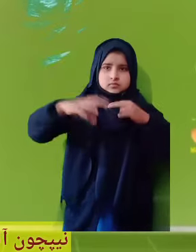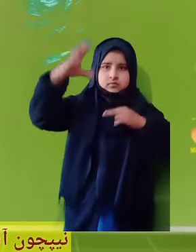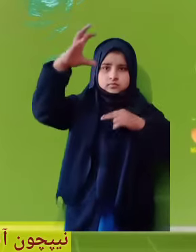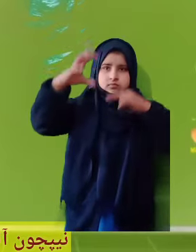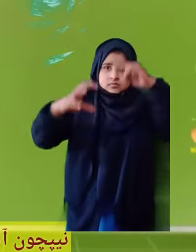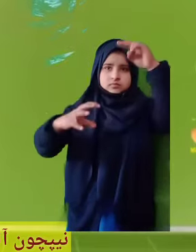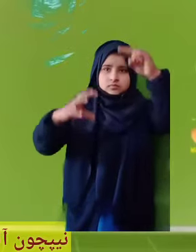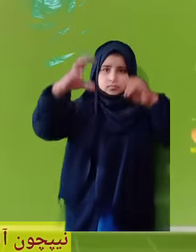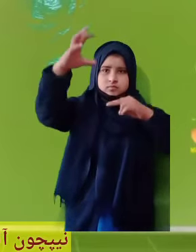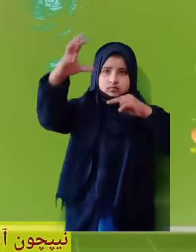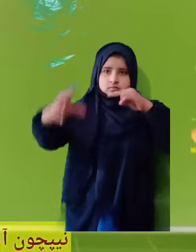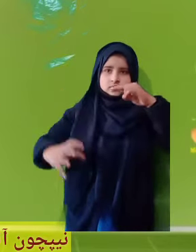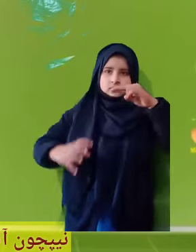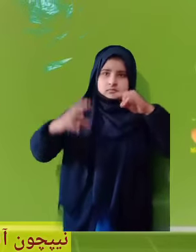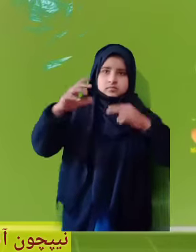नेपचून